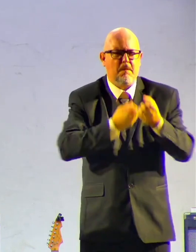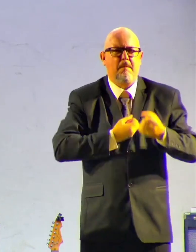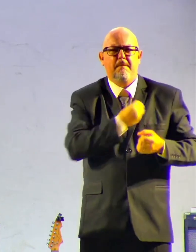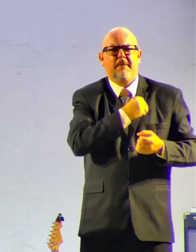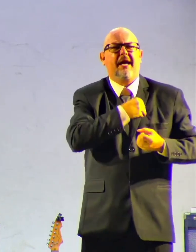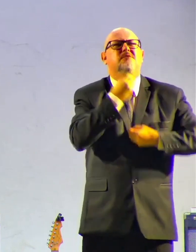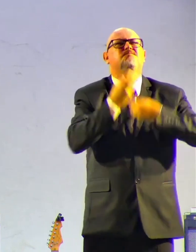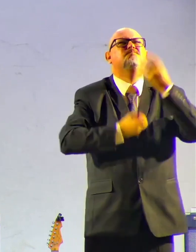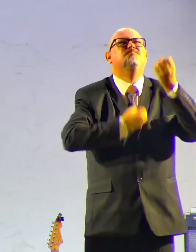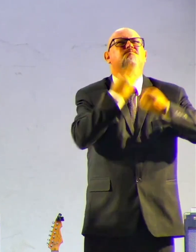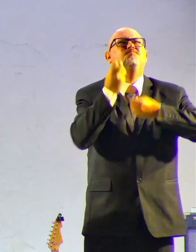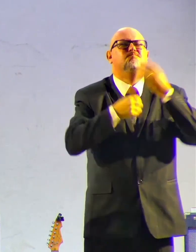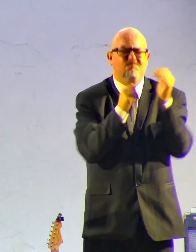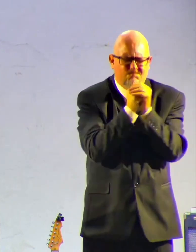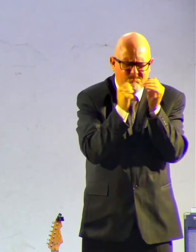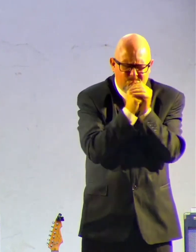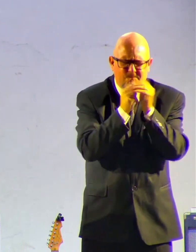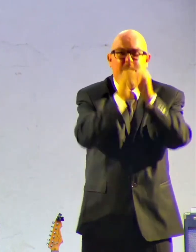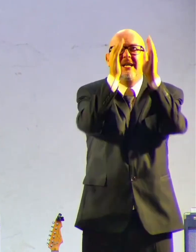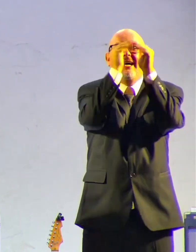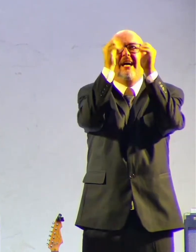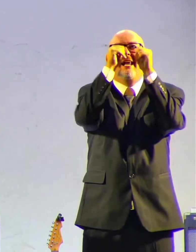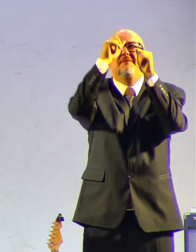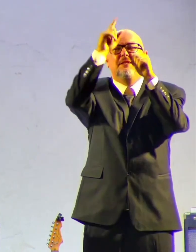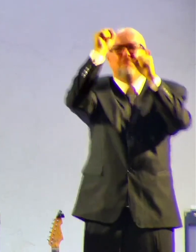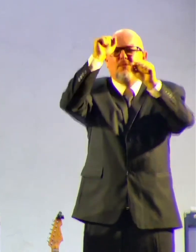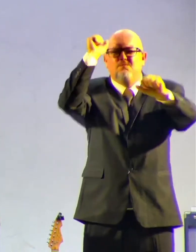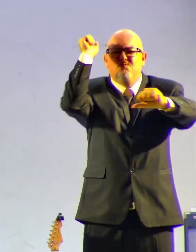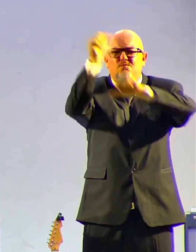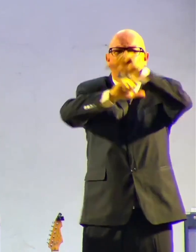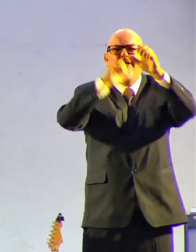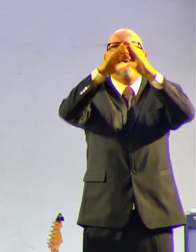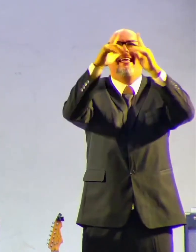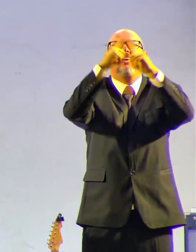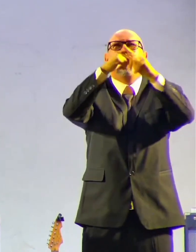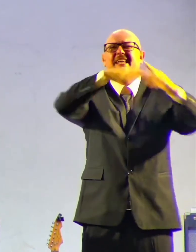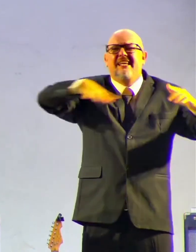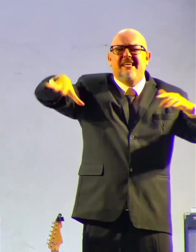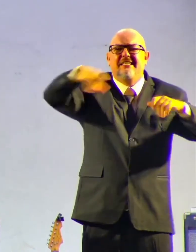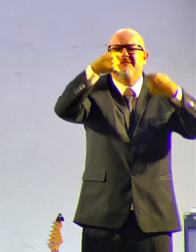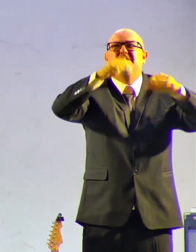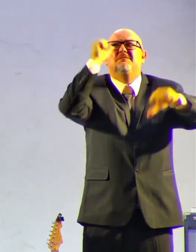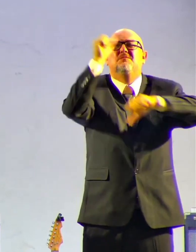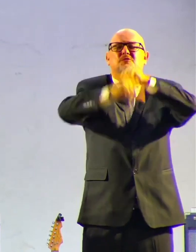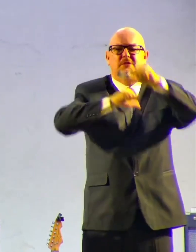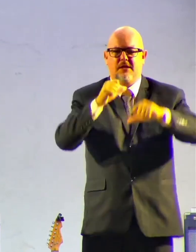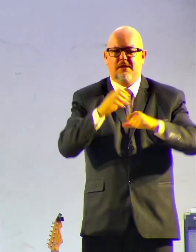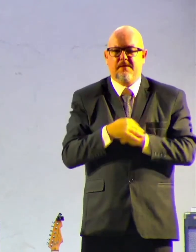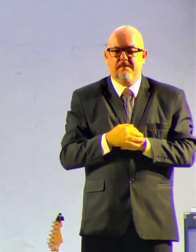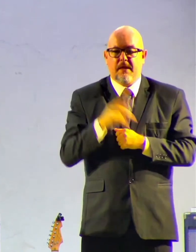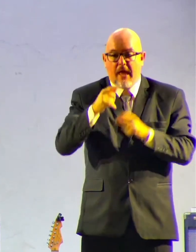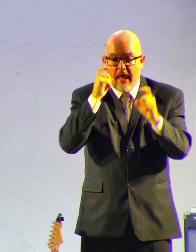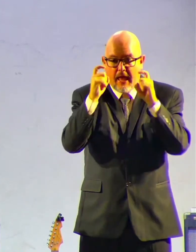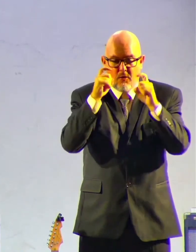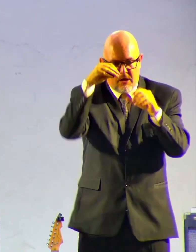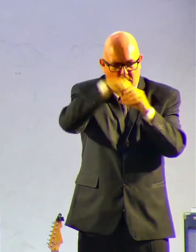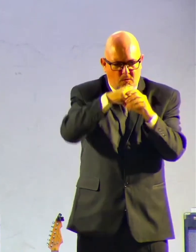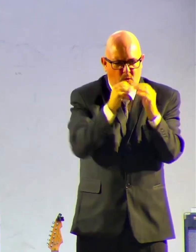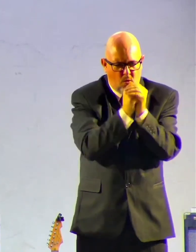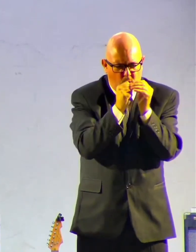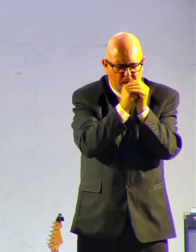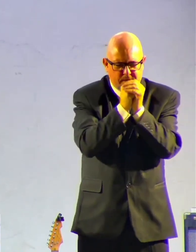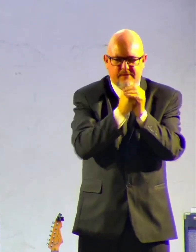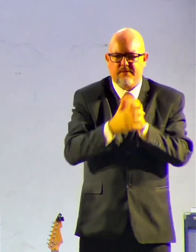seus pecados, e eles clamavam por uma restauração da igreja. E foi numa dessas reuniões de oração,